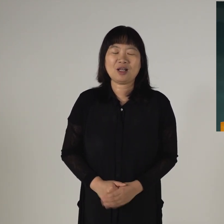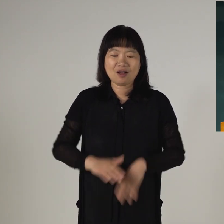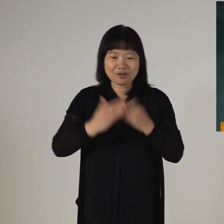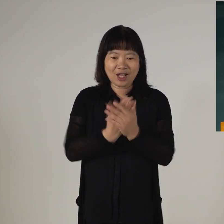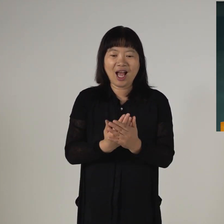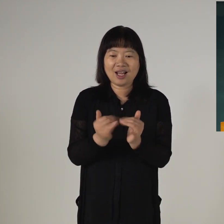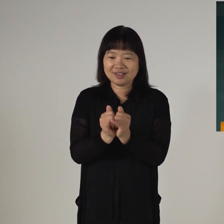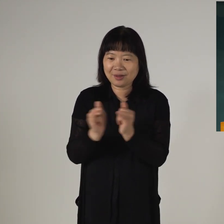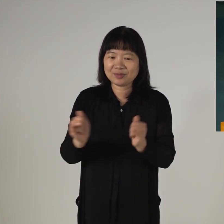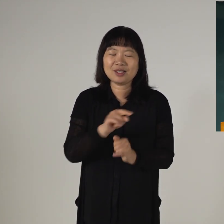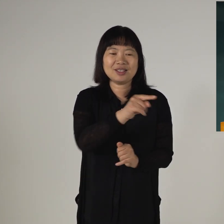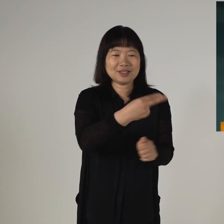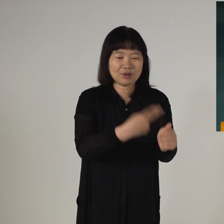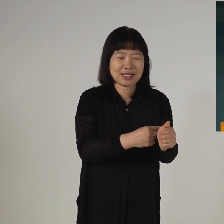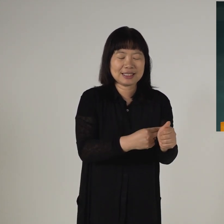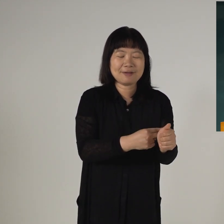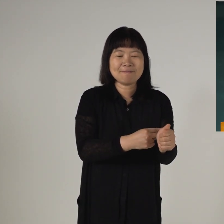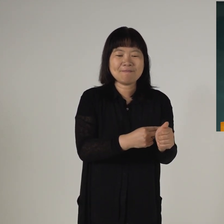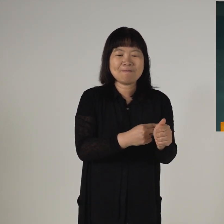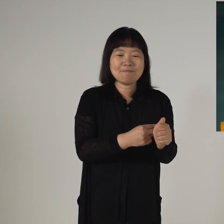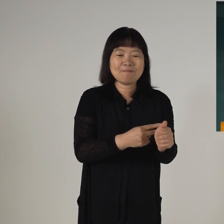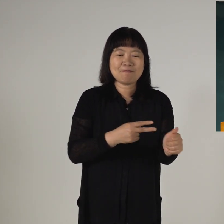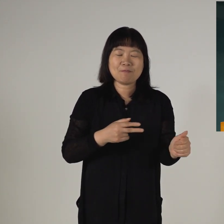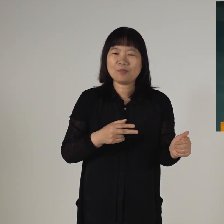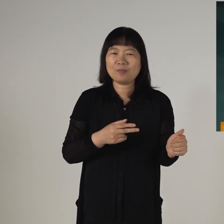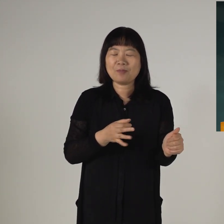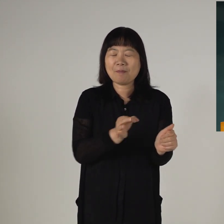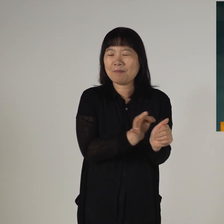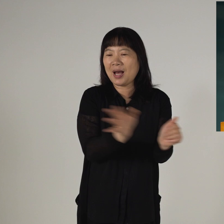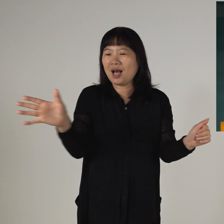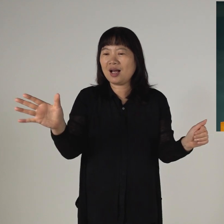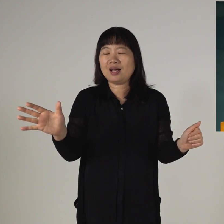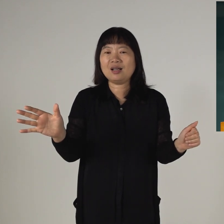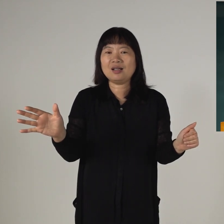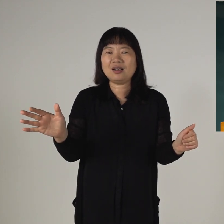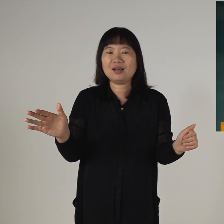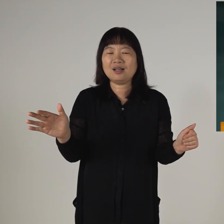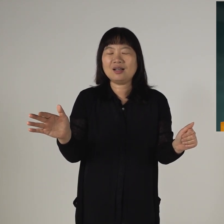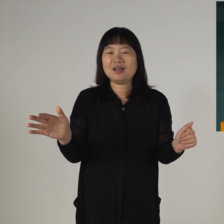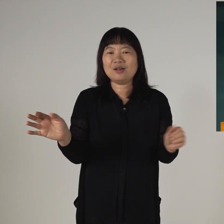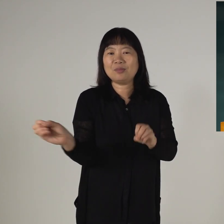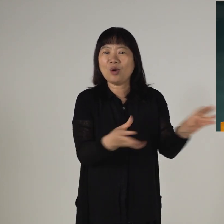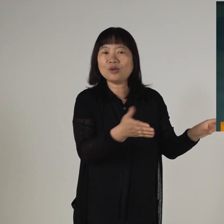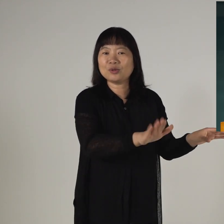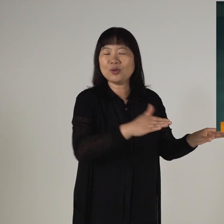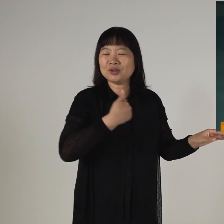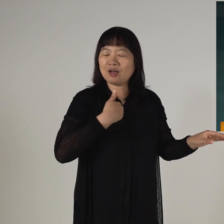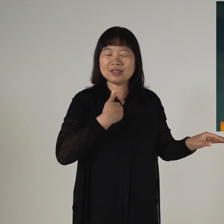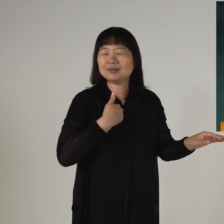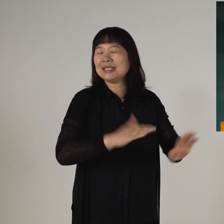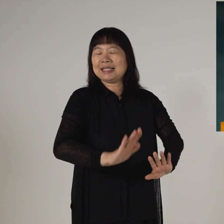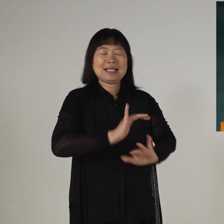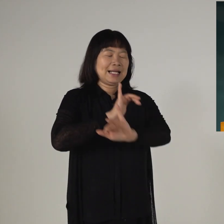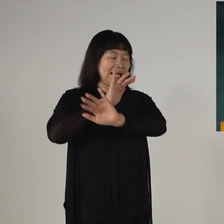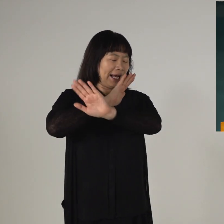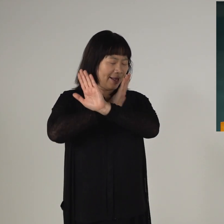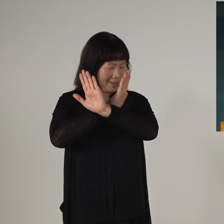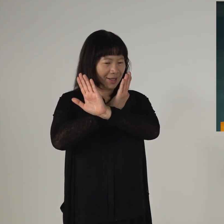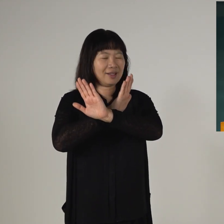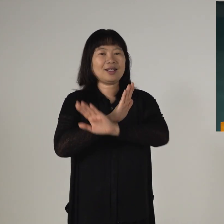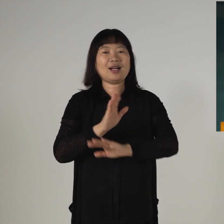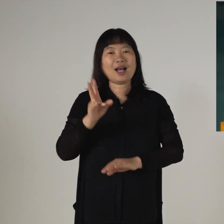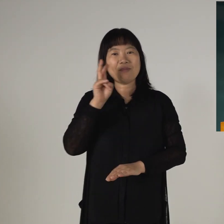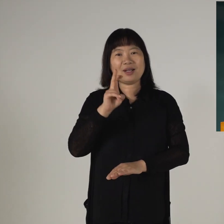다 이 사람들 선생님 떠날지라도 저는 떠나지 않습니다. 아마 이 제자들도